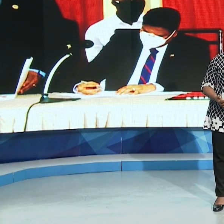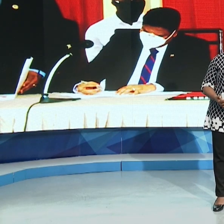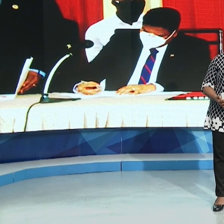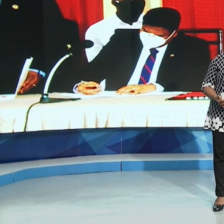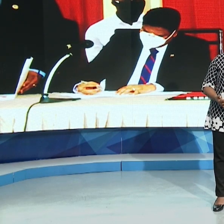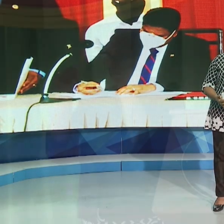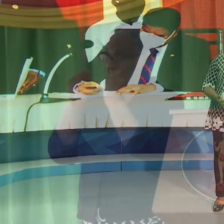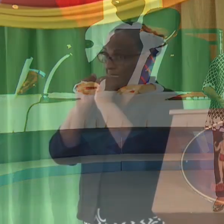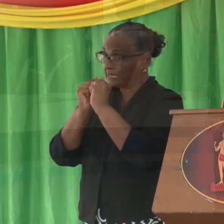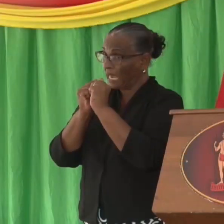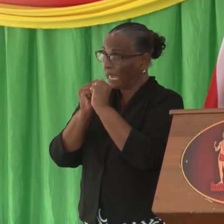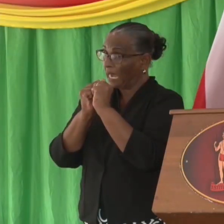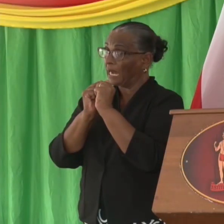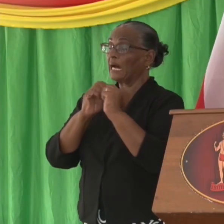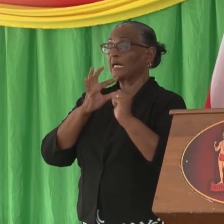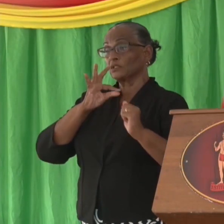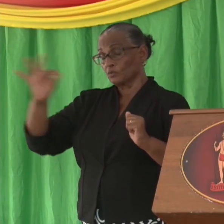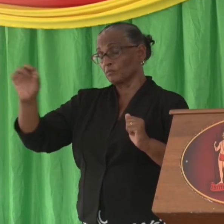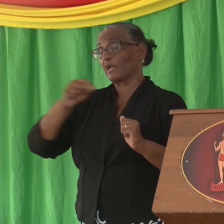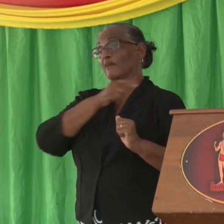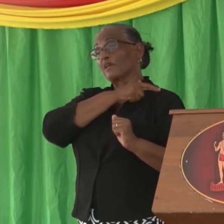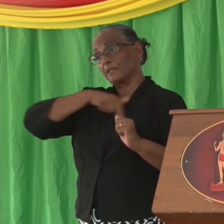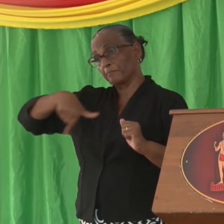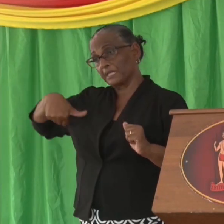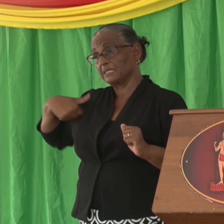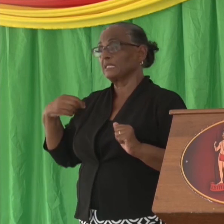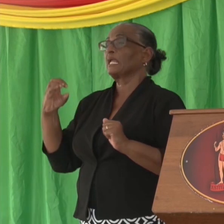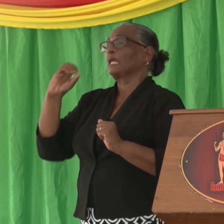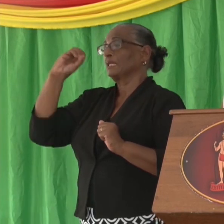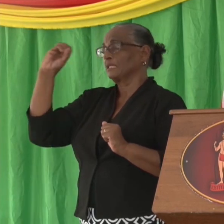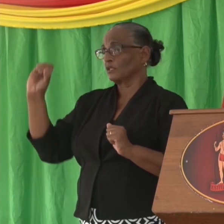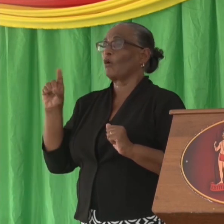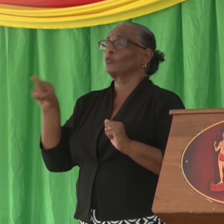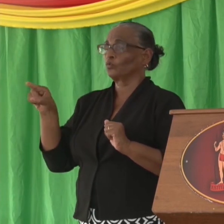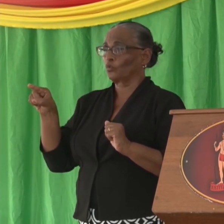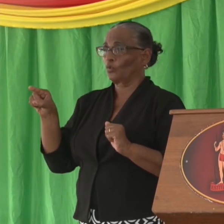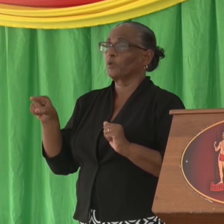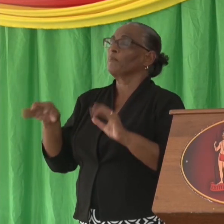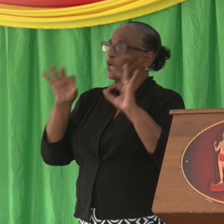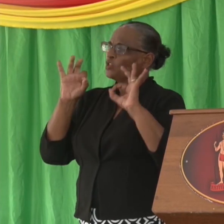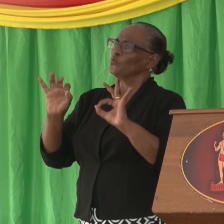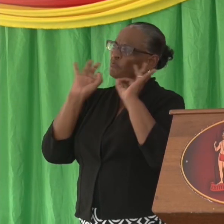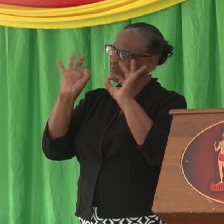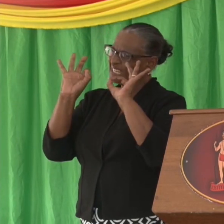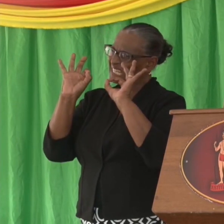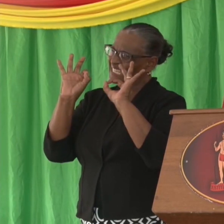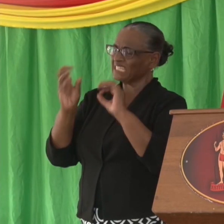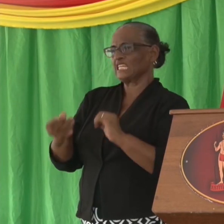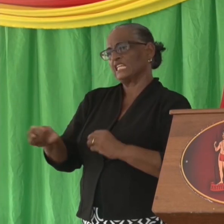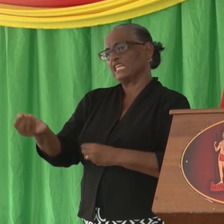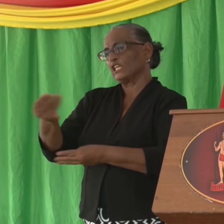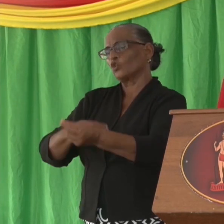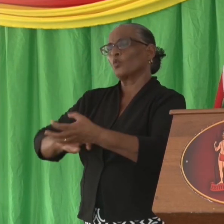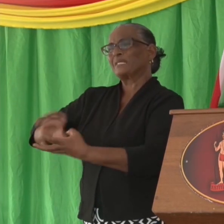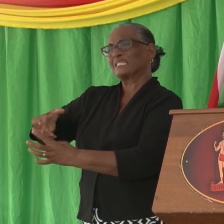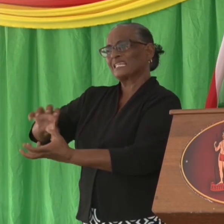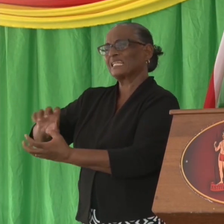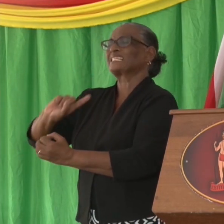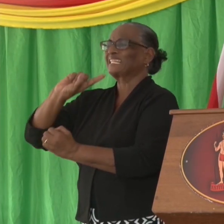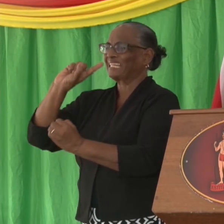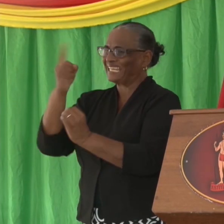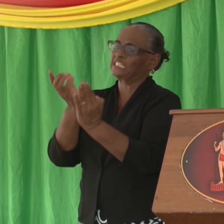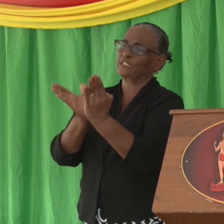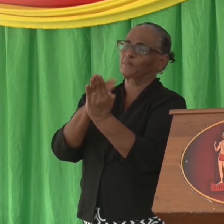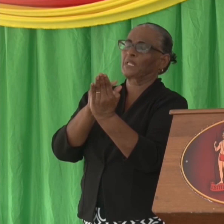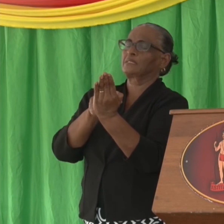voor. Het gaat erom in eerste plaats om beheersing van de financiële economische crisis. Dat is het eerste paragraaf en u